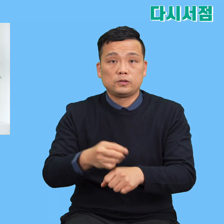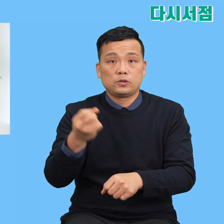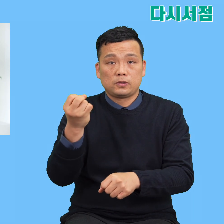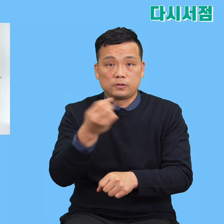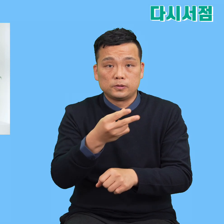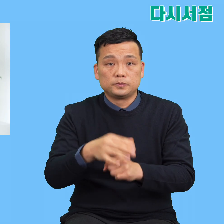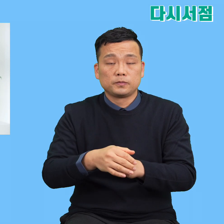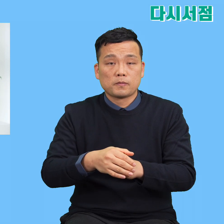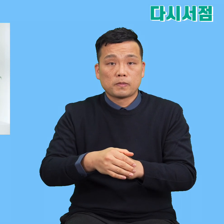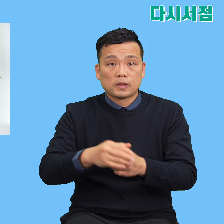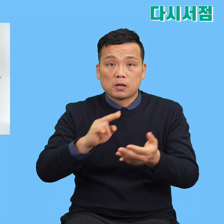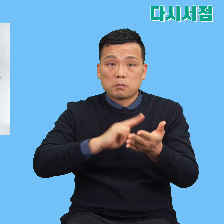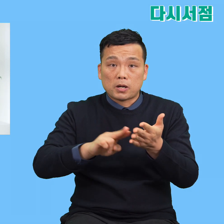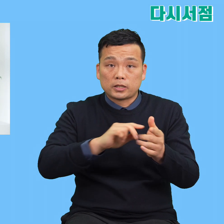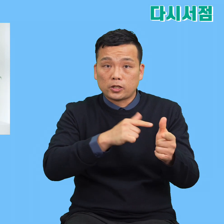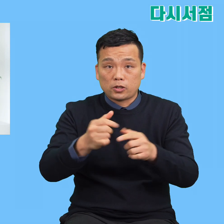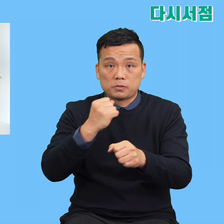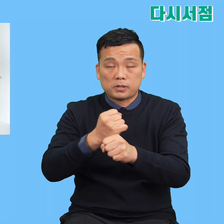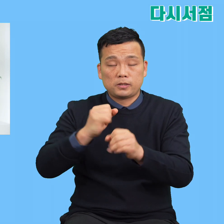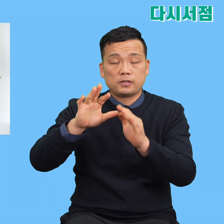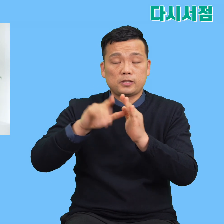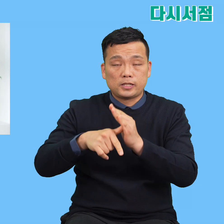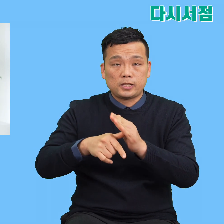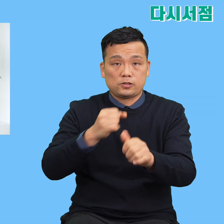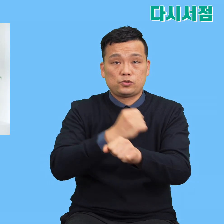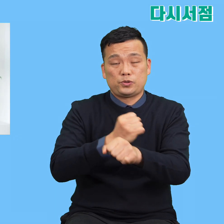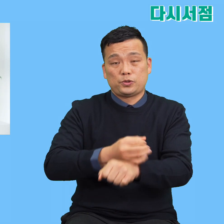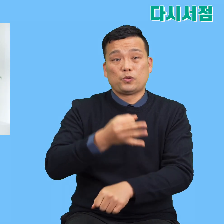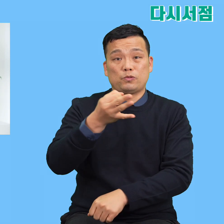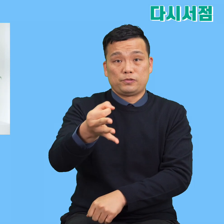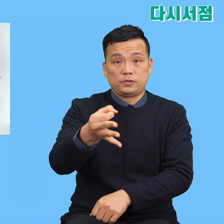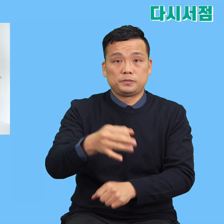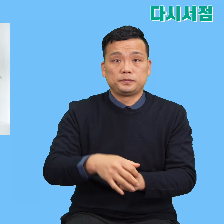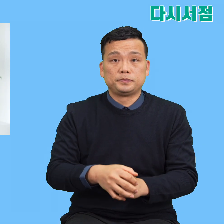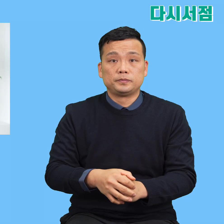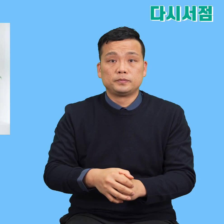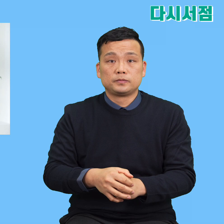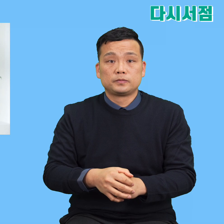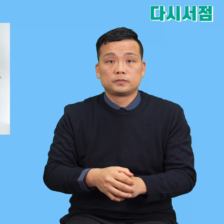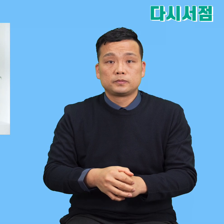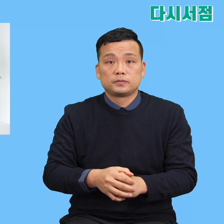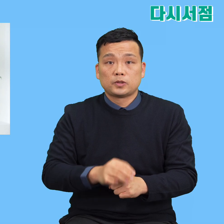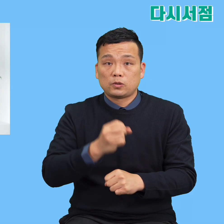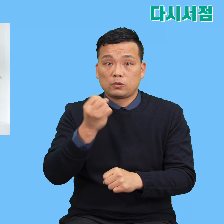하고, 일러스트가 들어가는 경우에는 일러스트비, 또